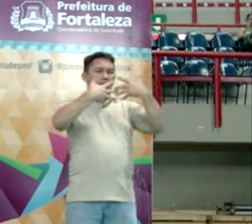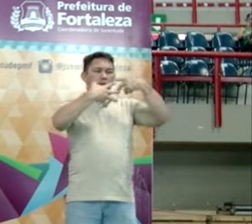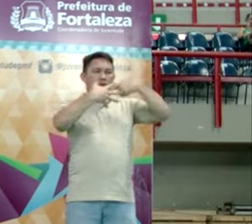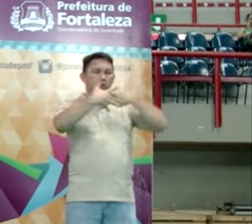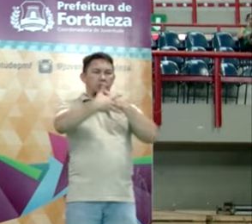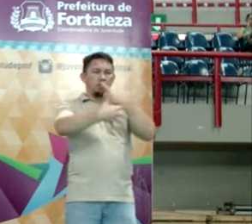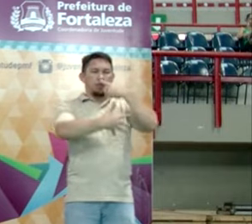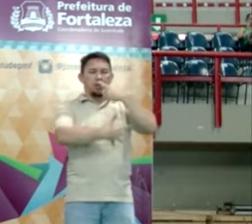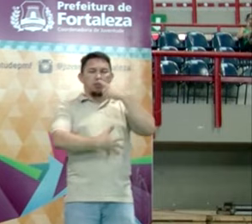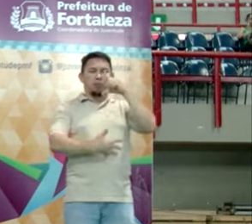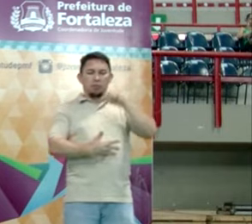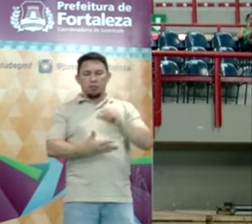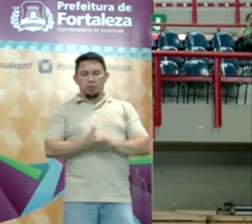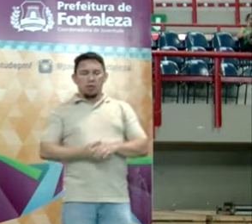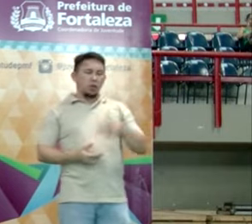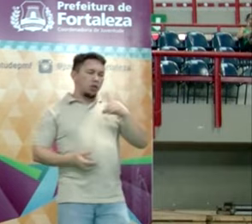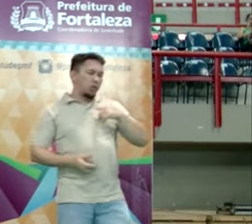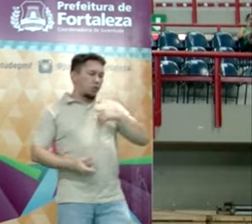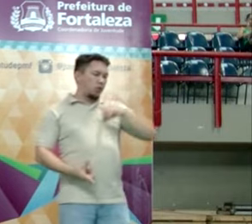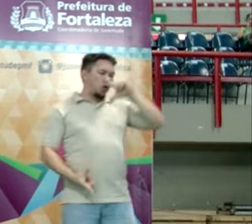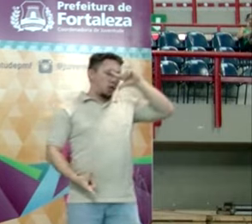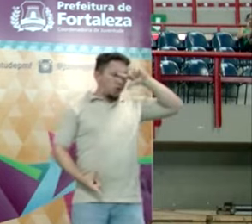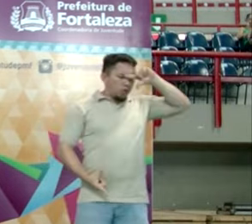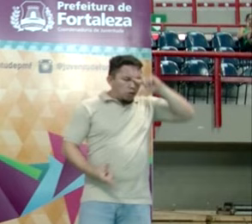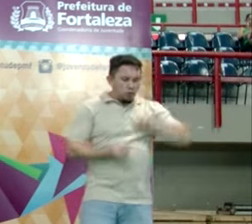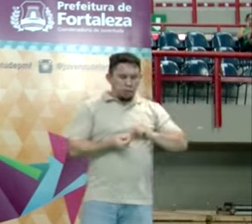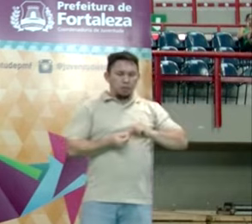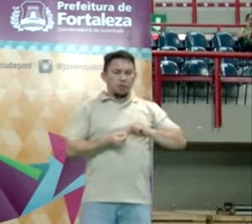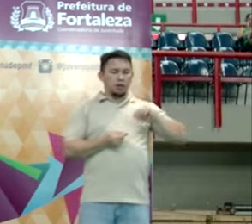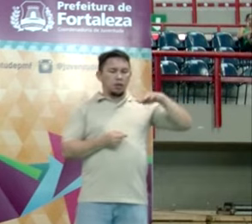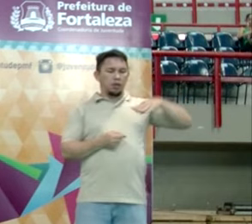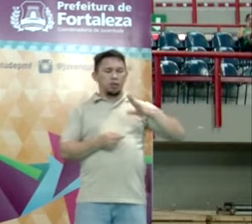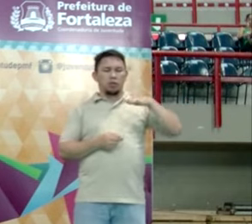na polarização? Simplificação da onda.